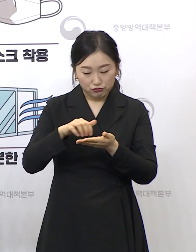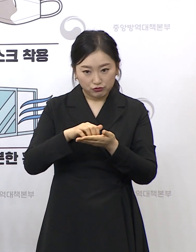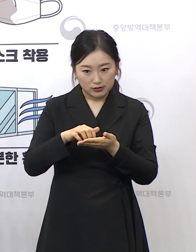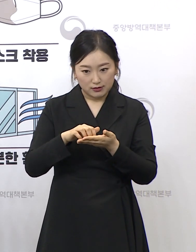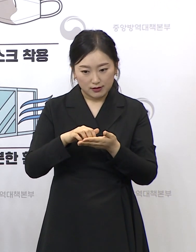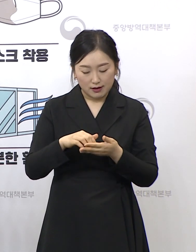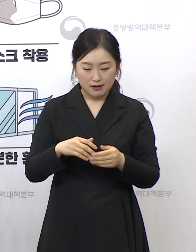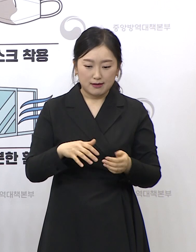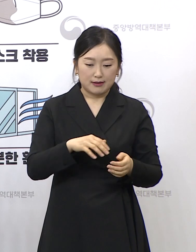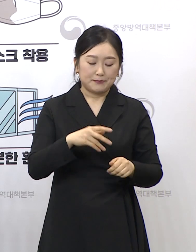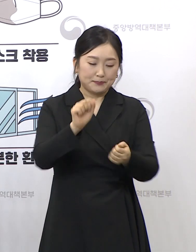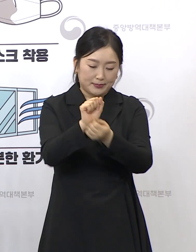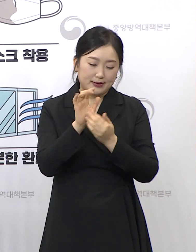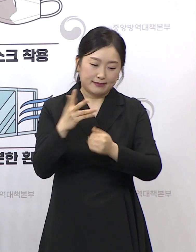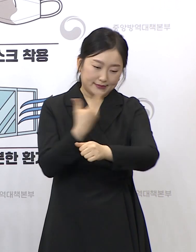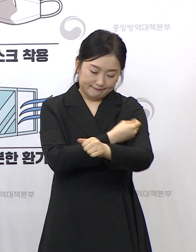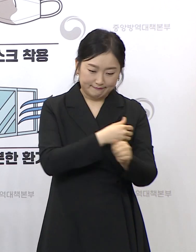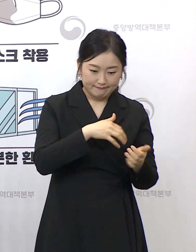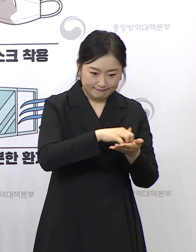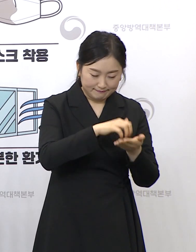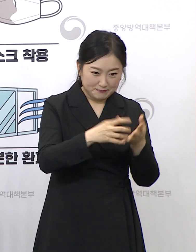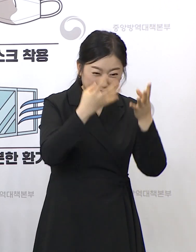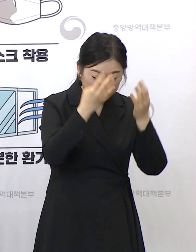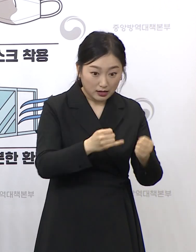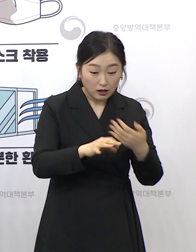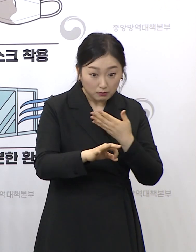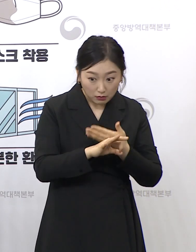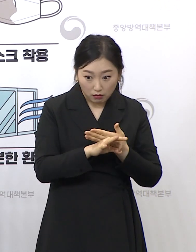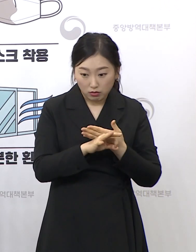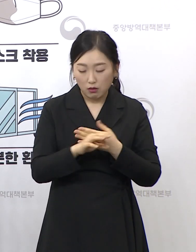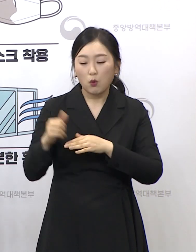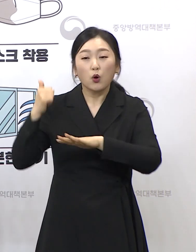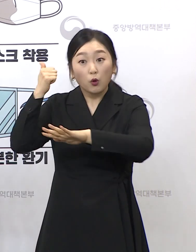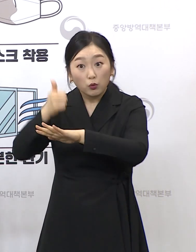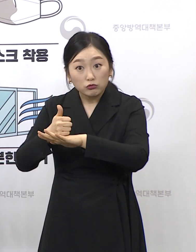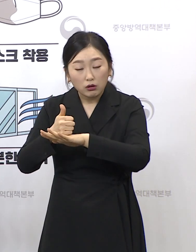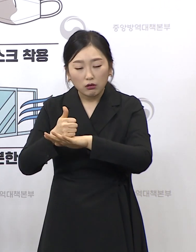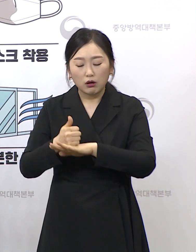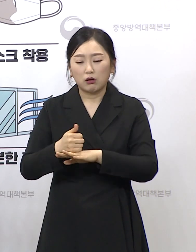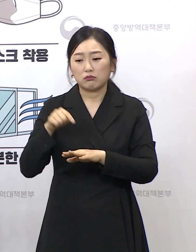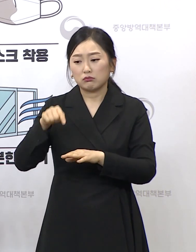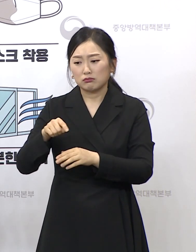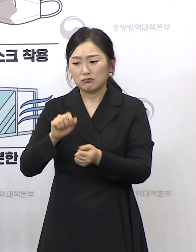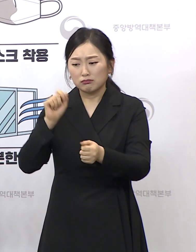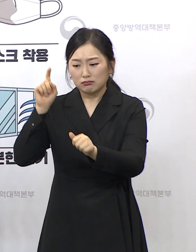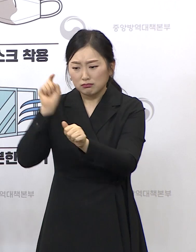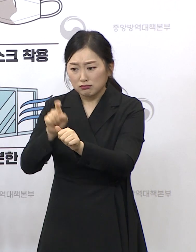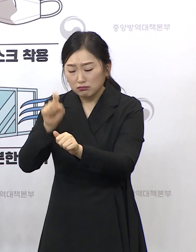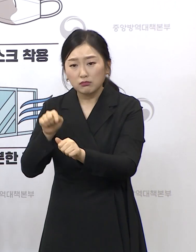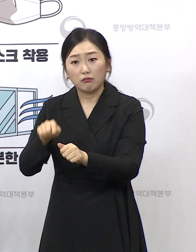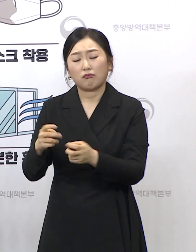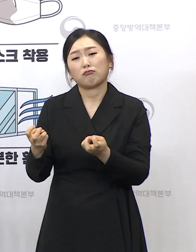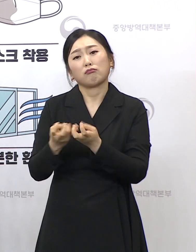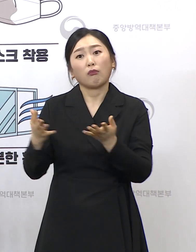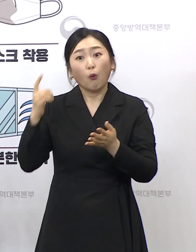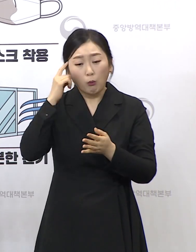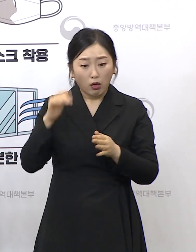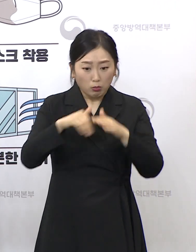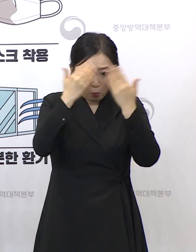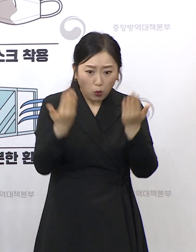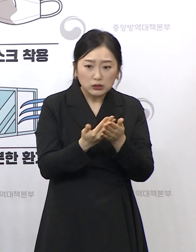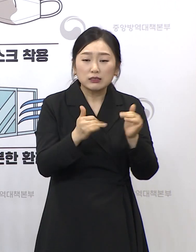다수를 점하게 되며 이 경우에는 백신 효과에도 불구하고 불가피하게 발생하는 접종 후 확진자